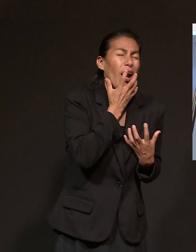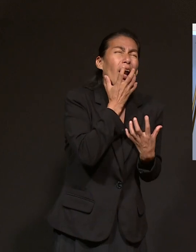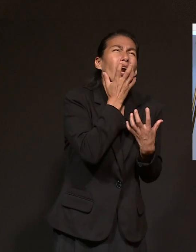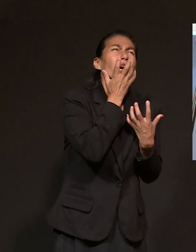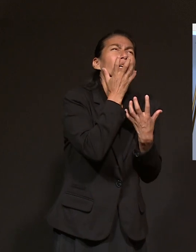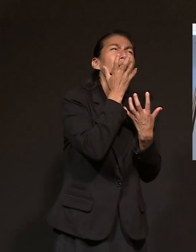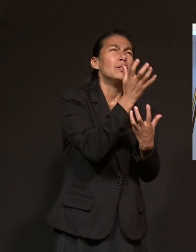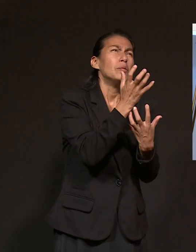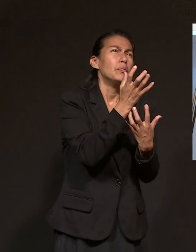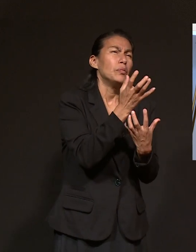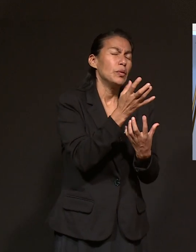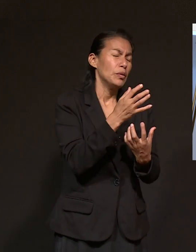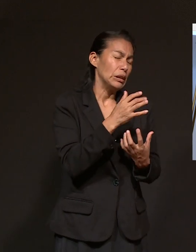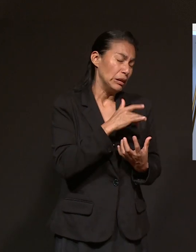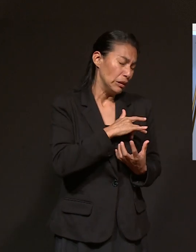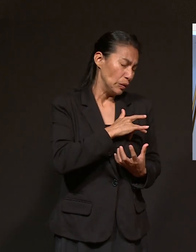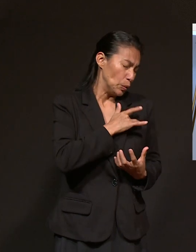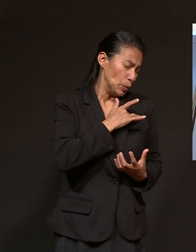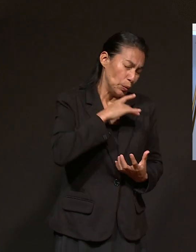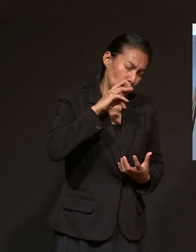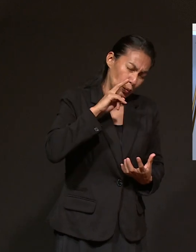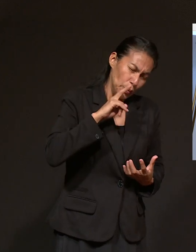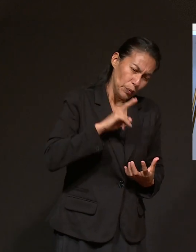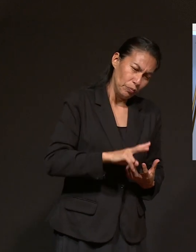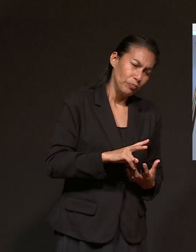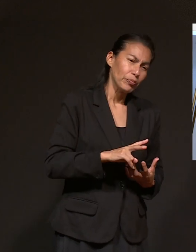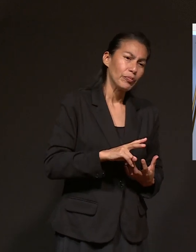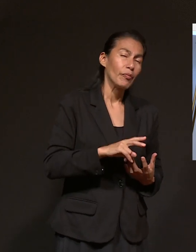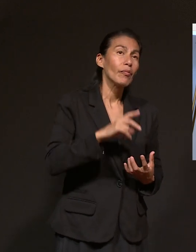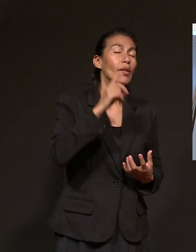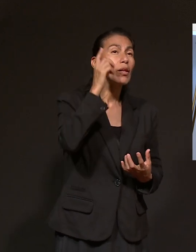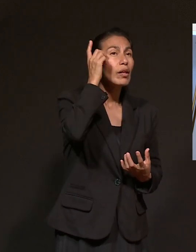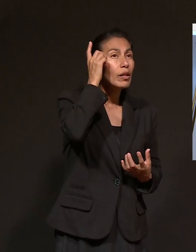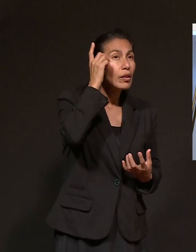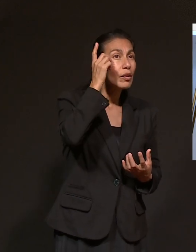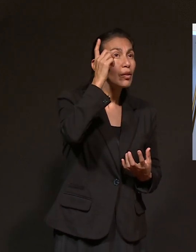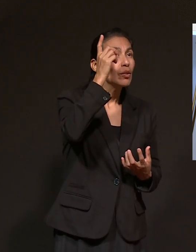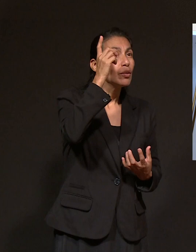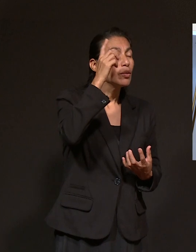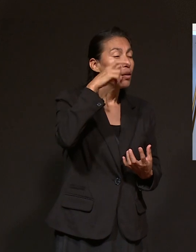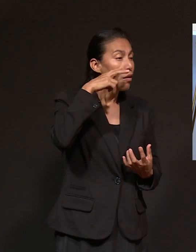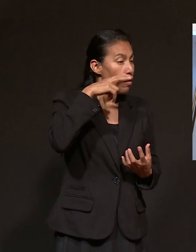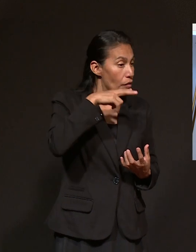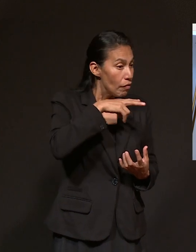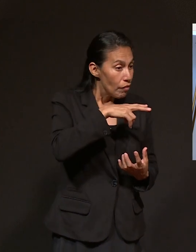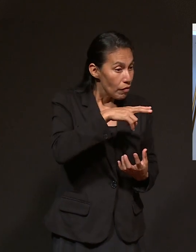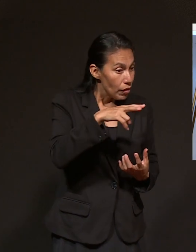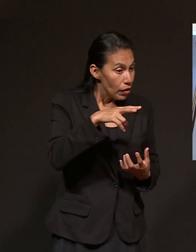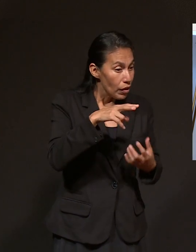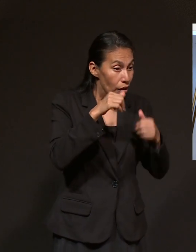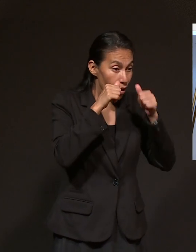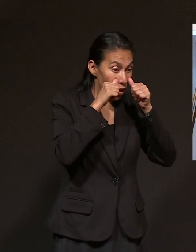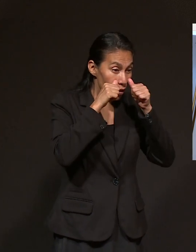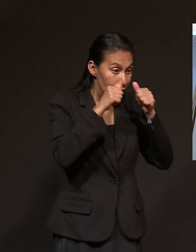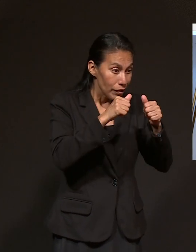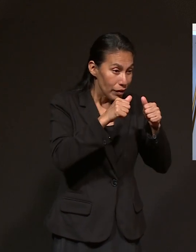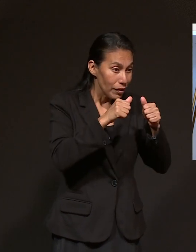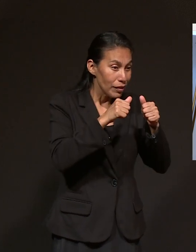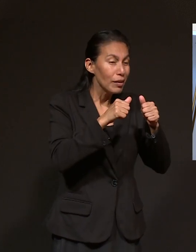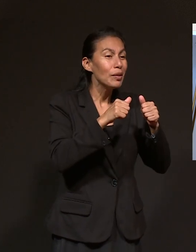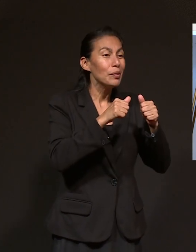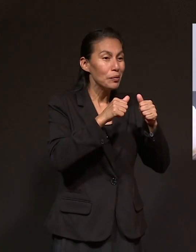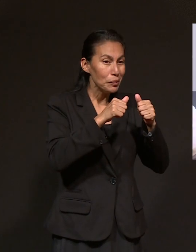desde lo profundo de su ser, Dios no te despreciará.